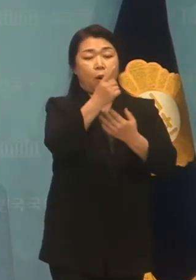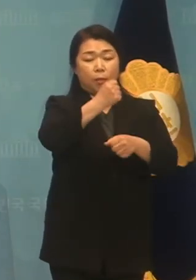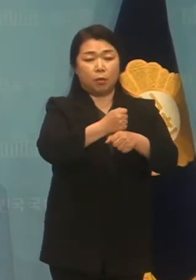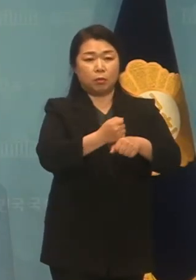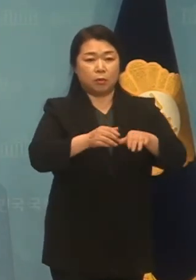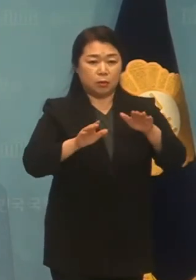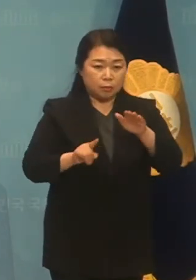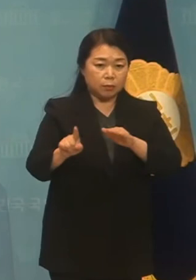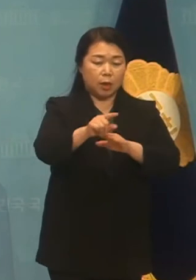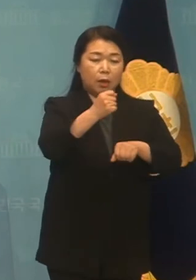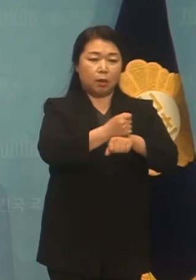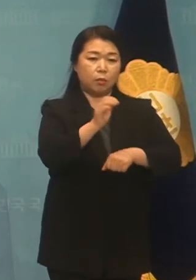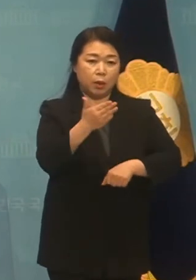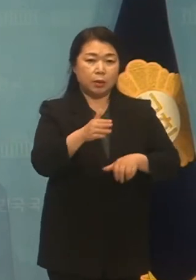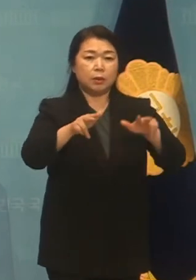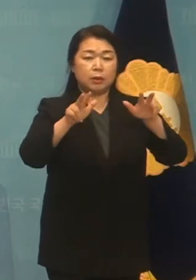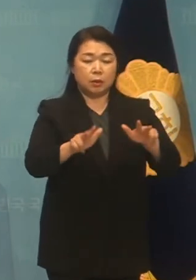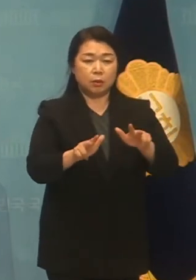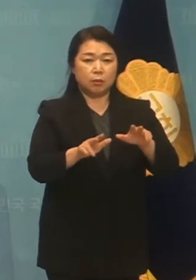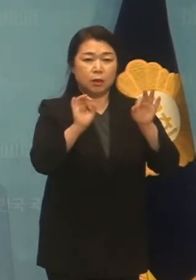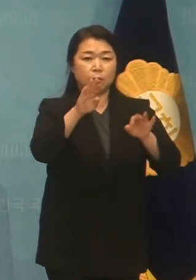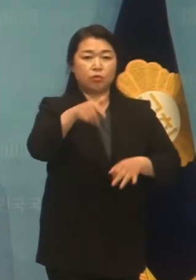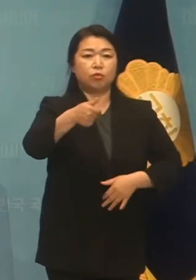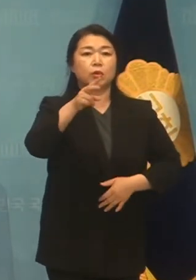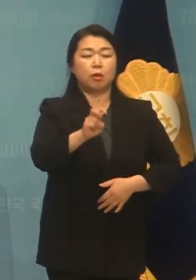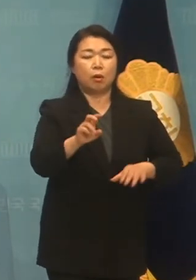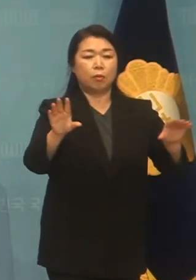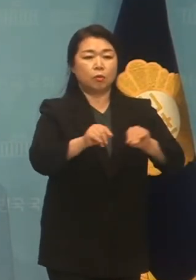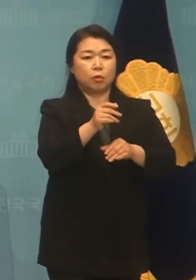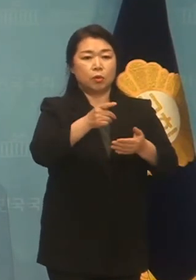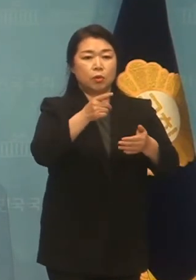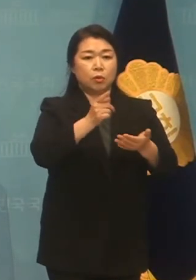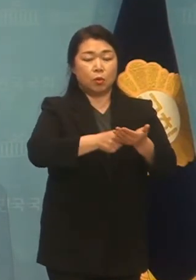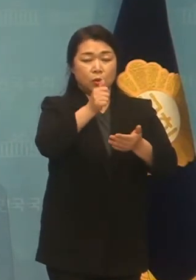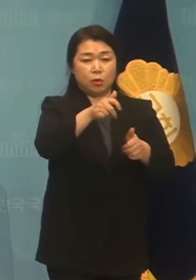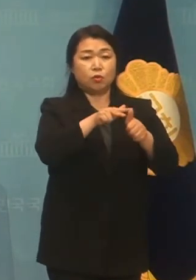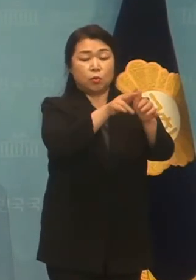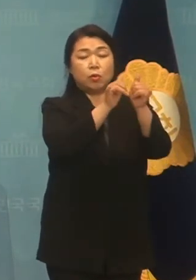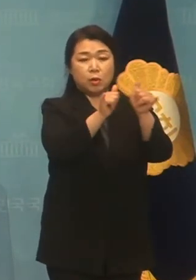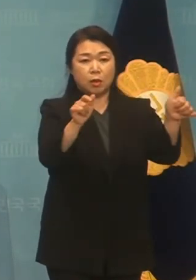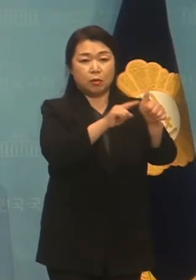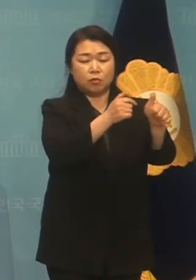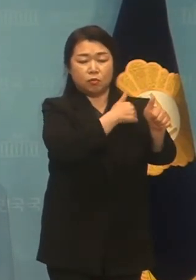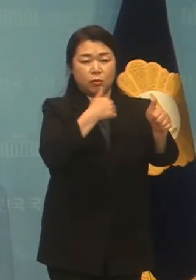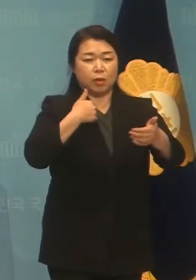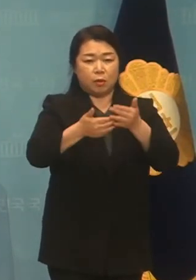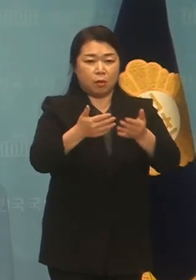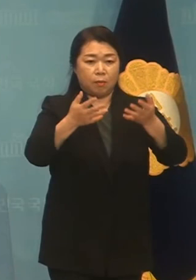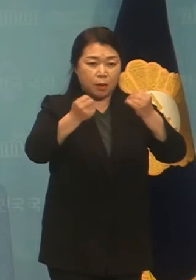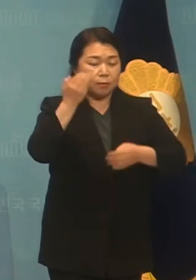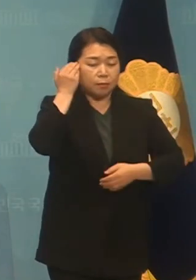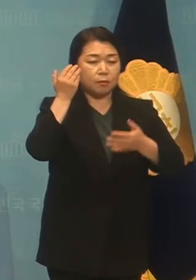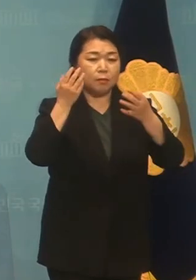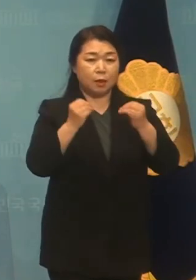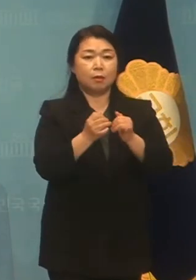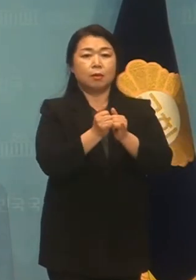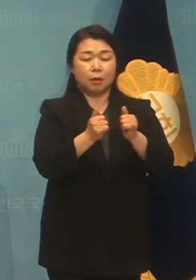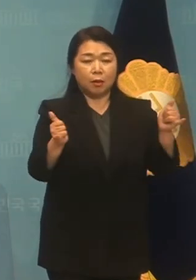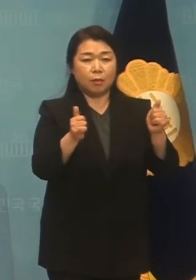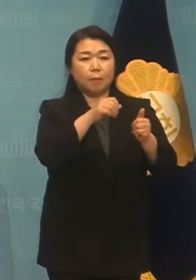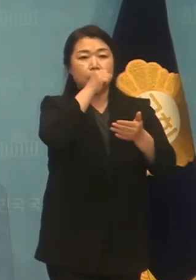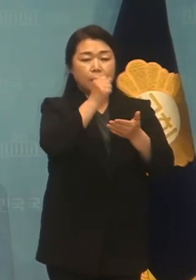지금 김부겸 후보자야말로 풍부한 경륜과 식견을 갖춘 대한민국에 필요한